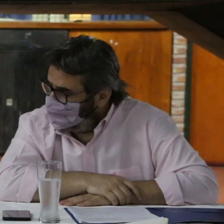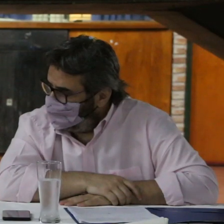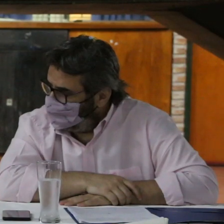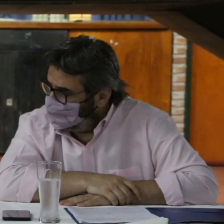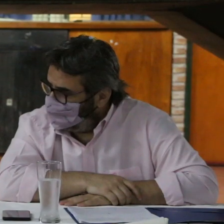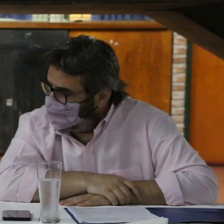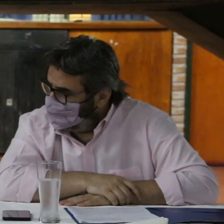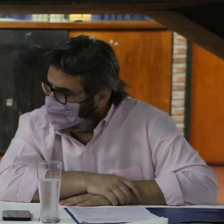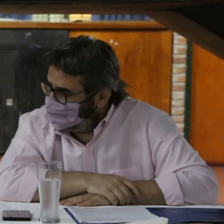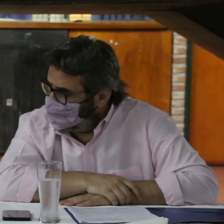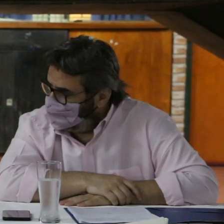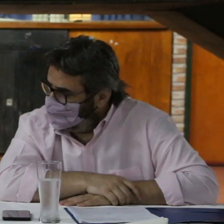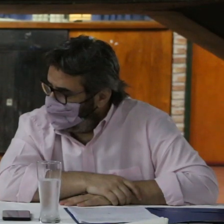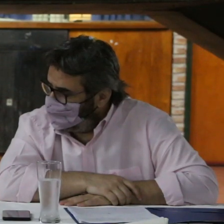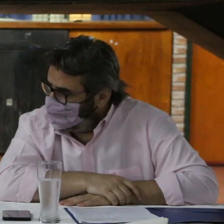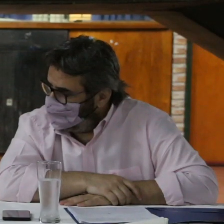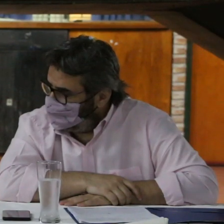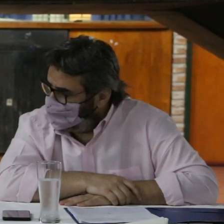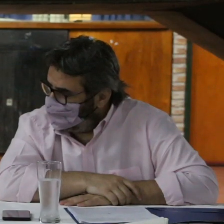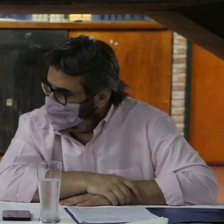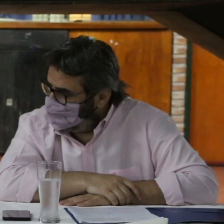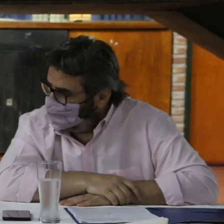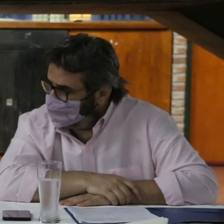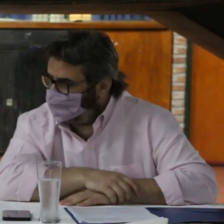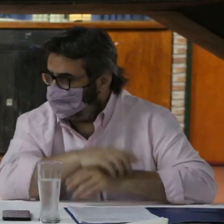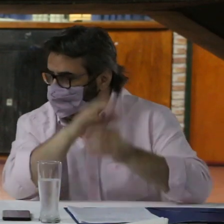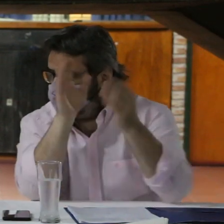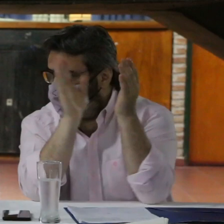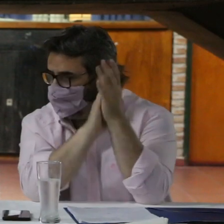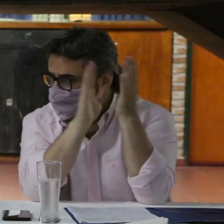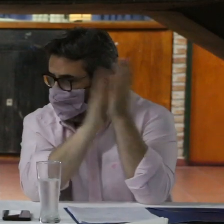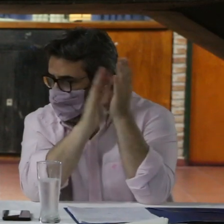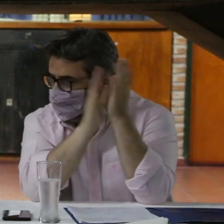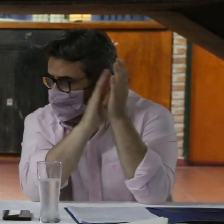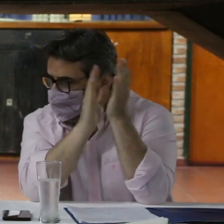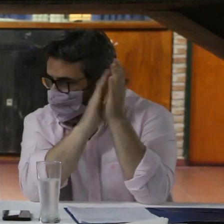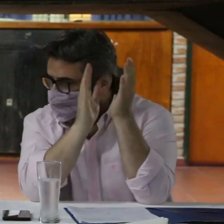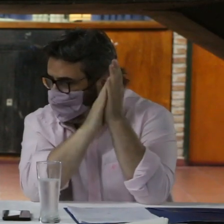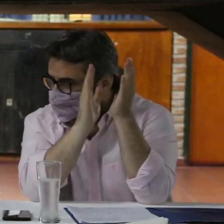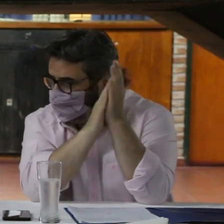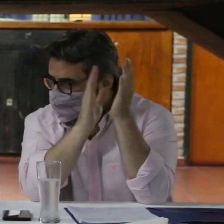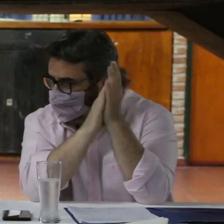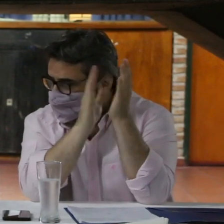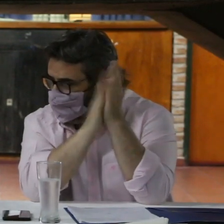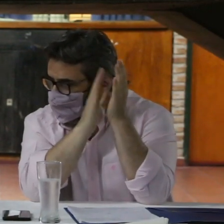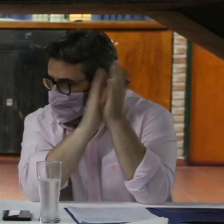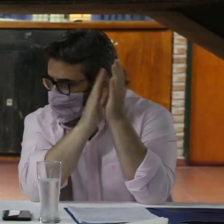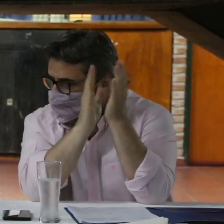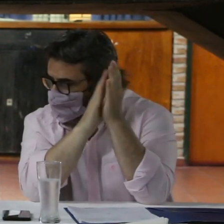aplauso porque ella es la jefa digital de Morón. Gracias.